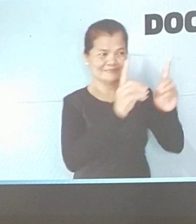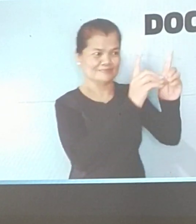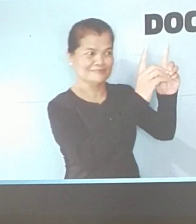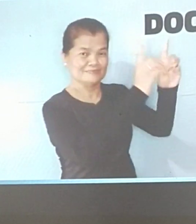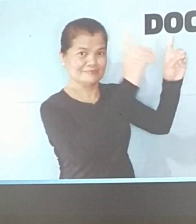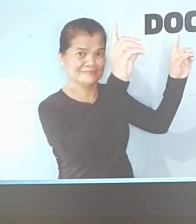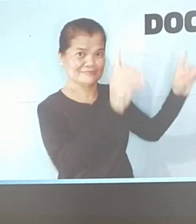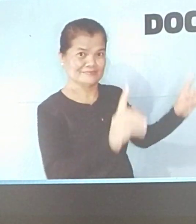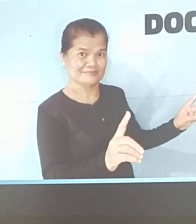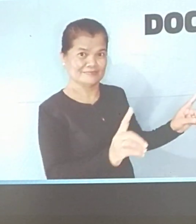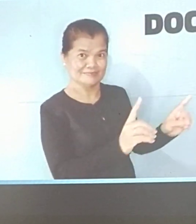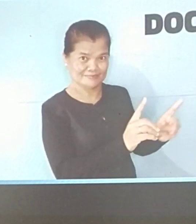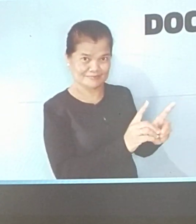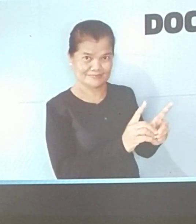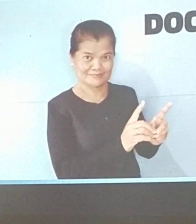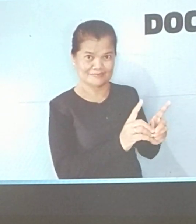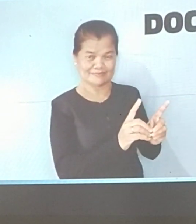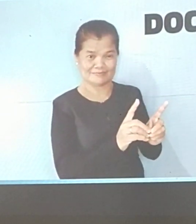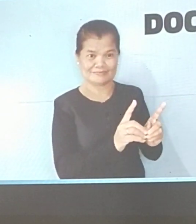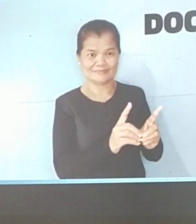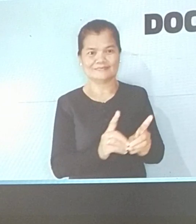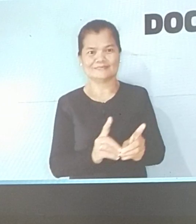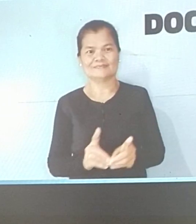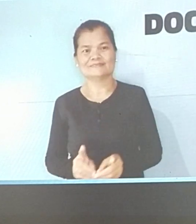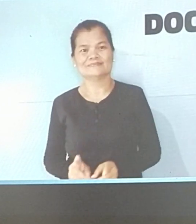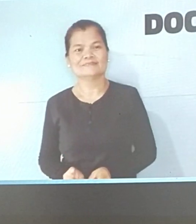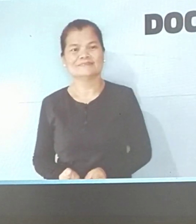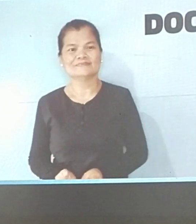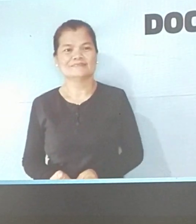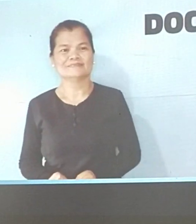Document. Document. Ay, letter D. Square.